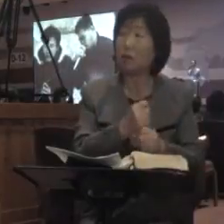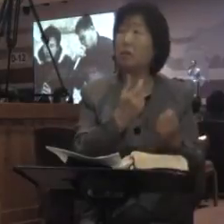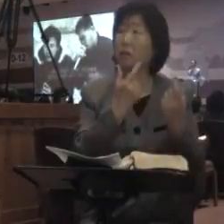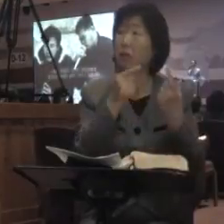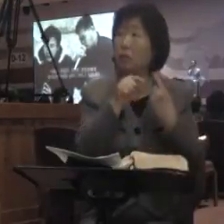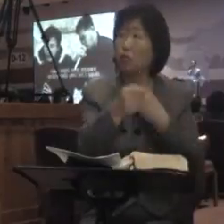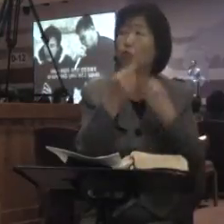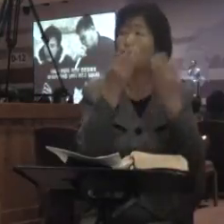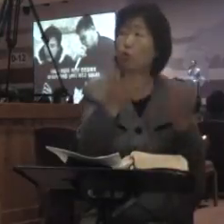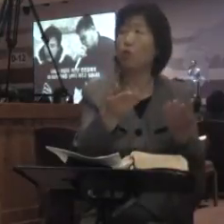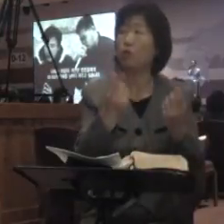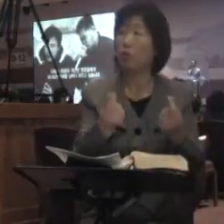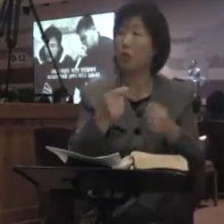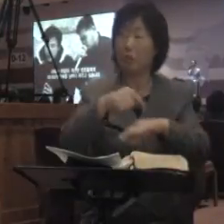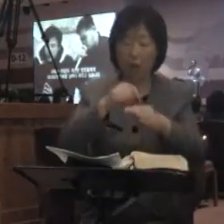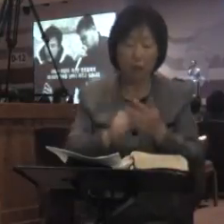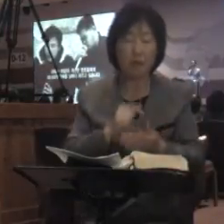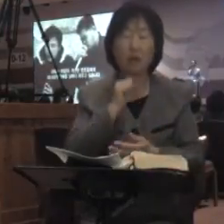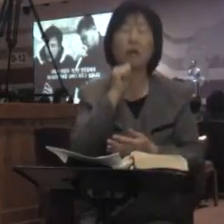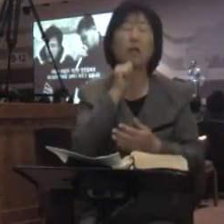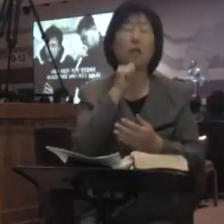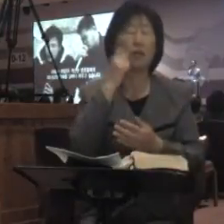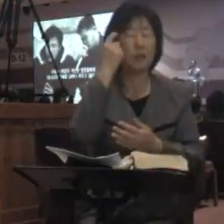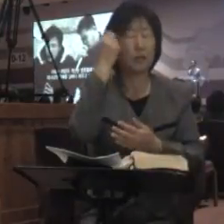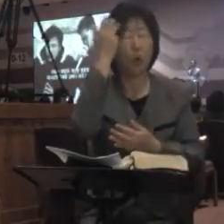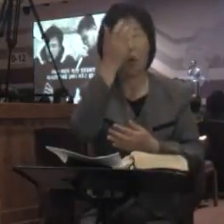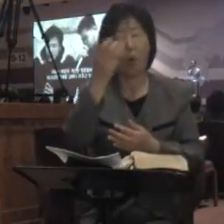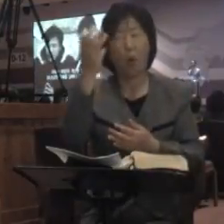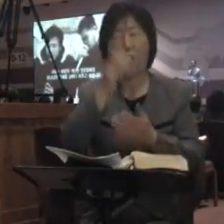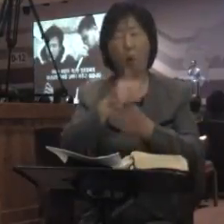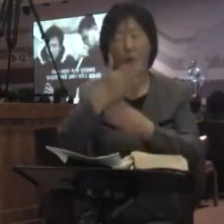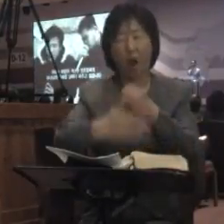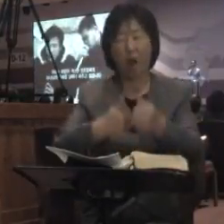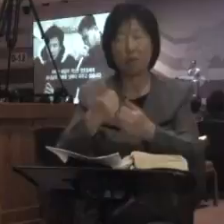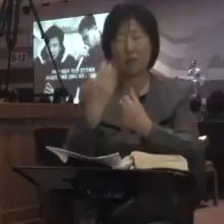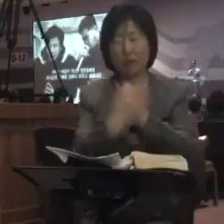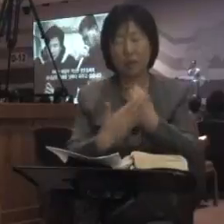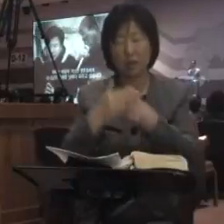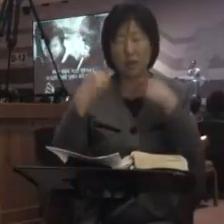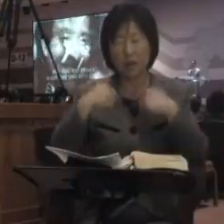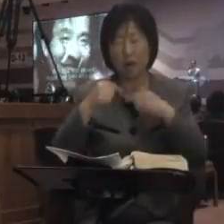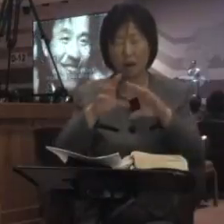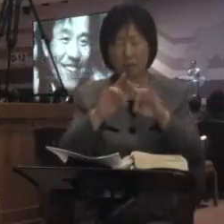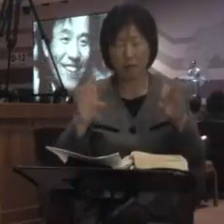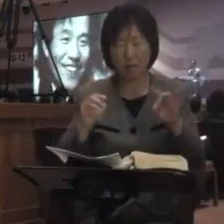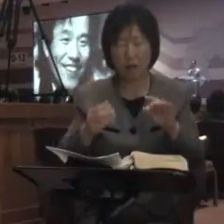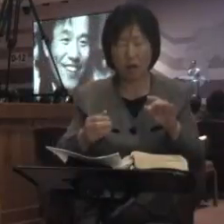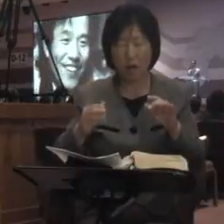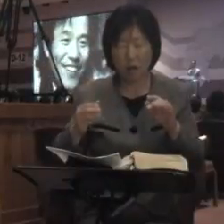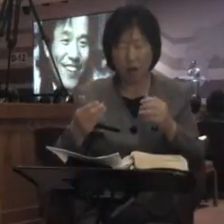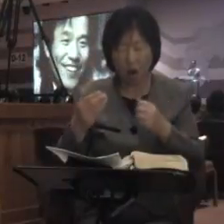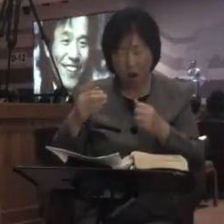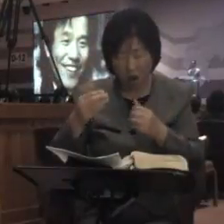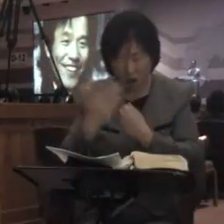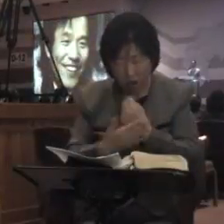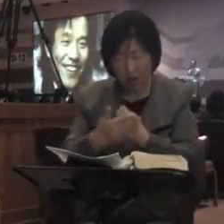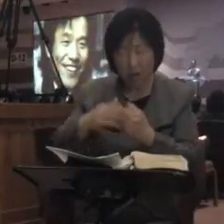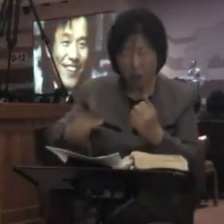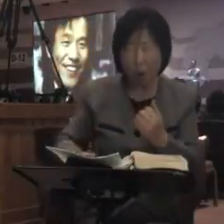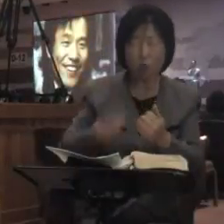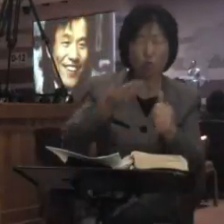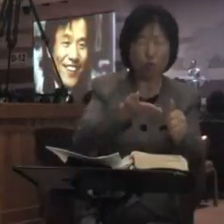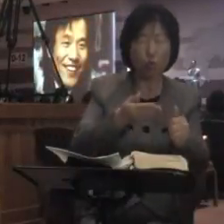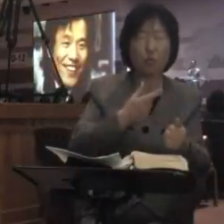이제는 마음이 가난한 영혼들에게 하나님의 은혜를 날마다 퍼주고 싶습니다.